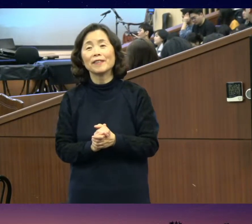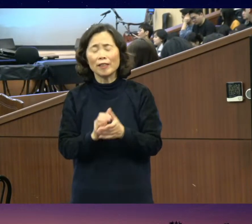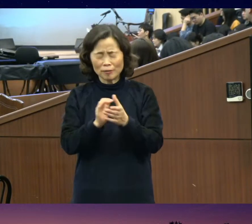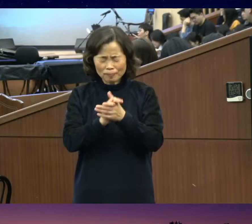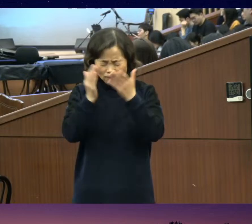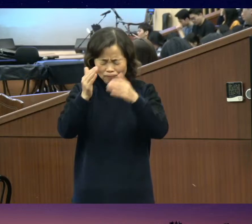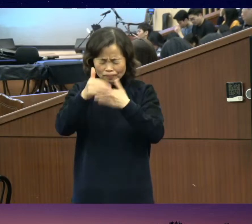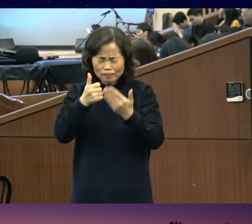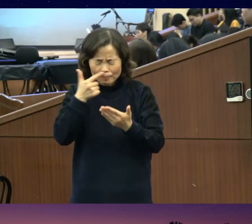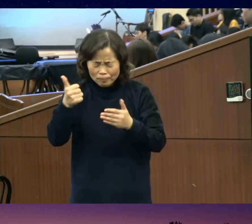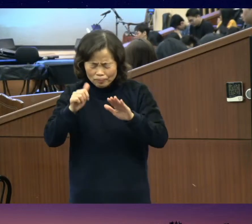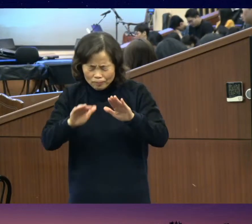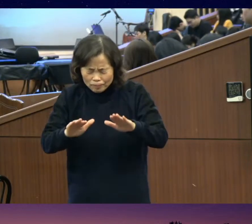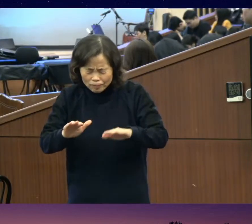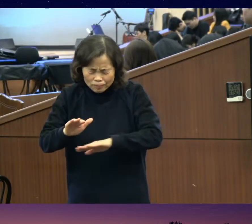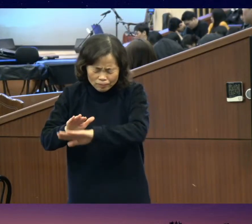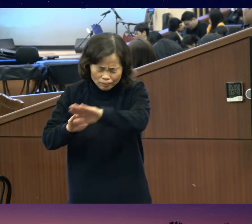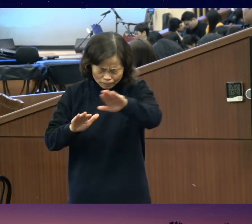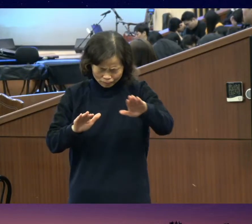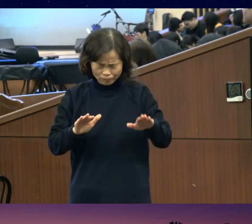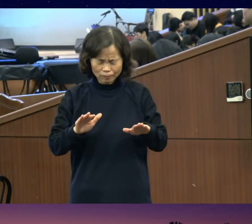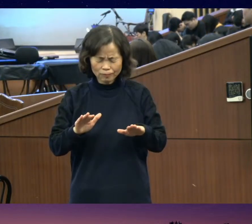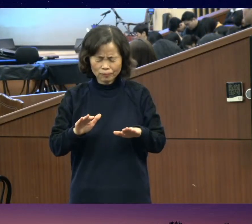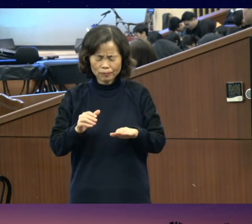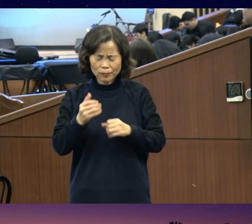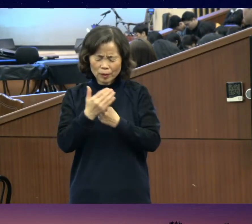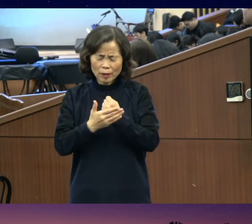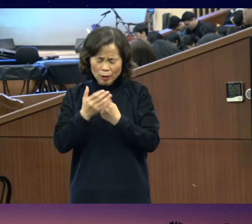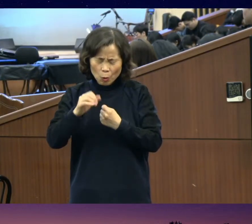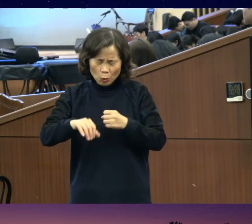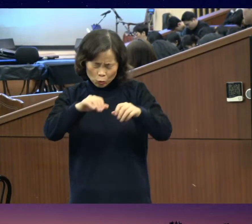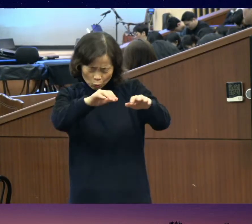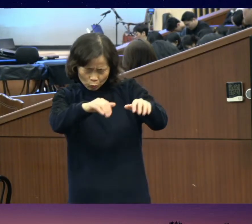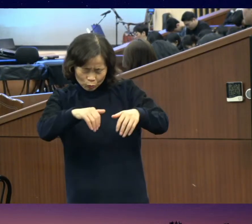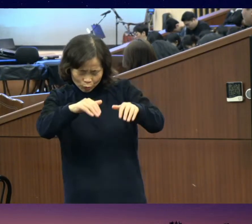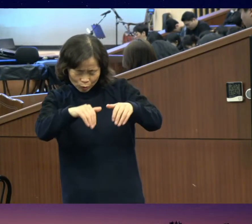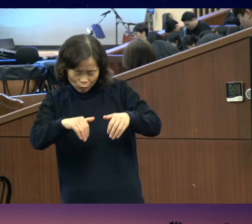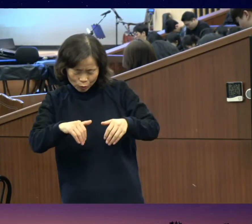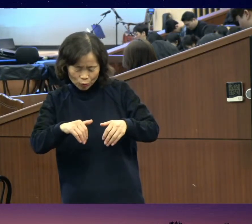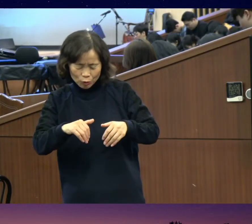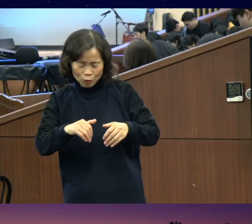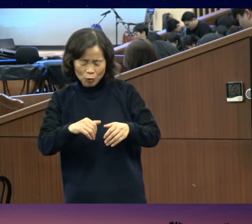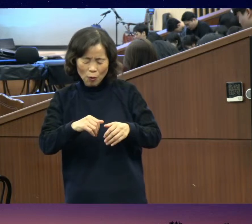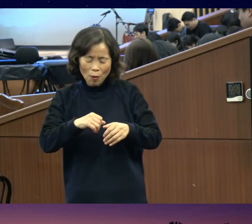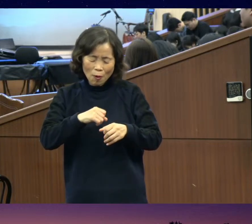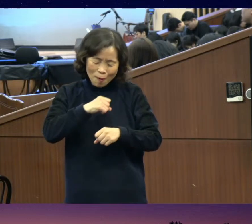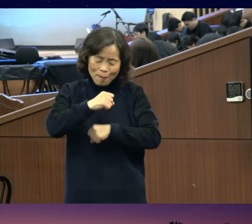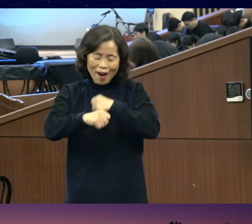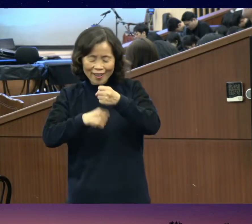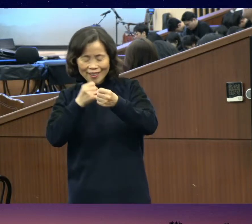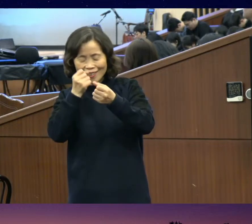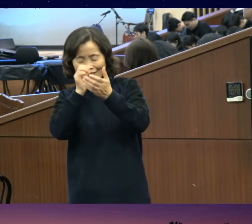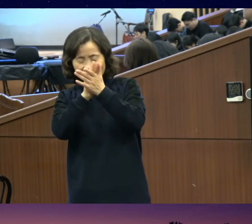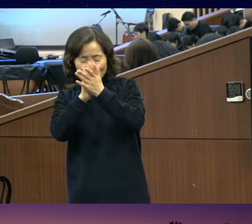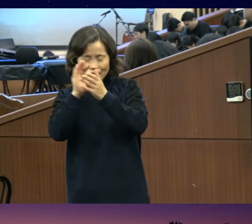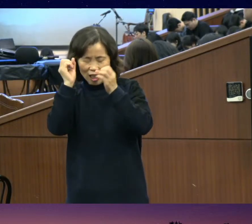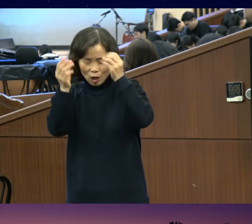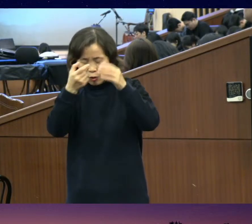기도하겠습니다. 하나님 아버지, 오늘 또 우리를 이 은혜의 자리로 불러주시고 마음껏 찬양하고 예배하는 이